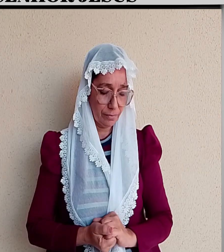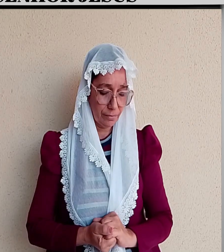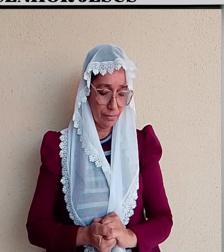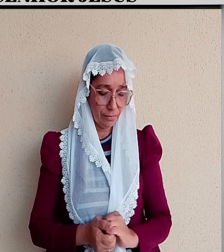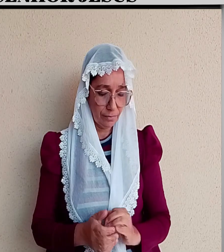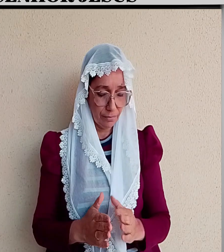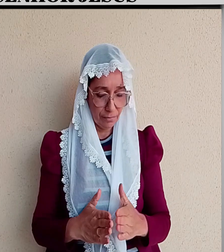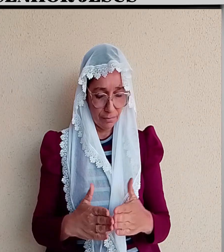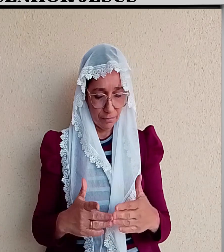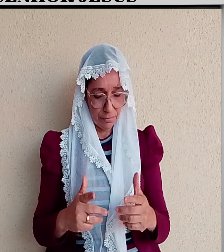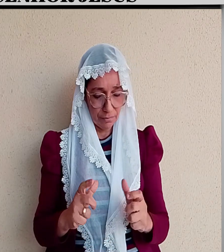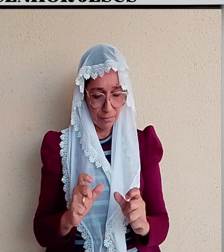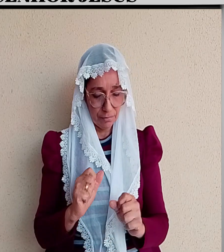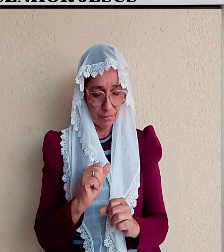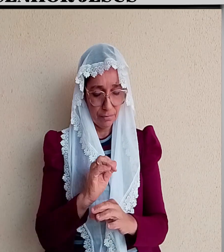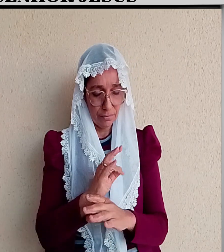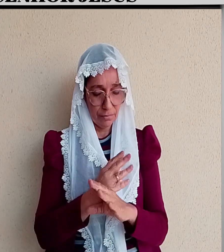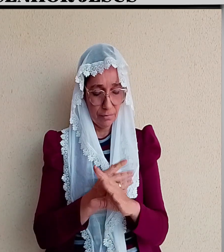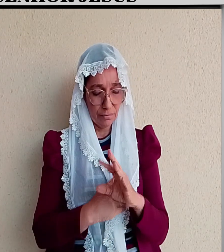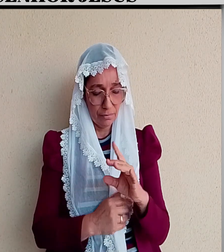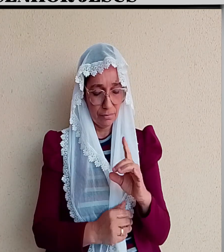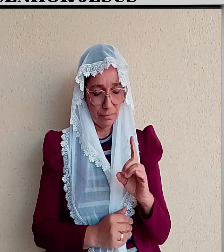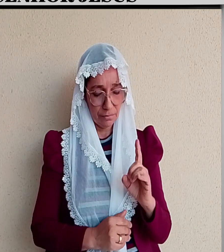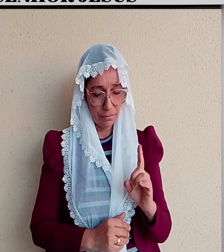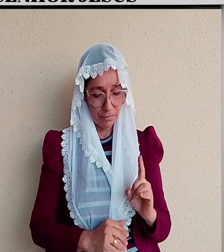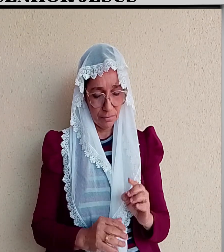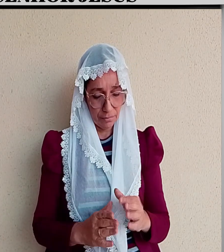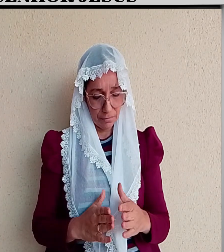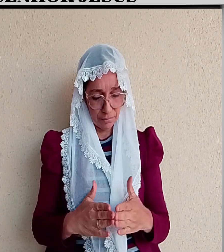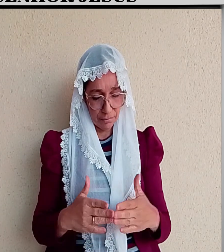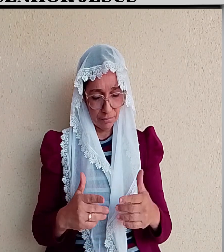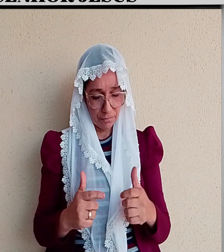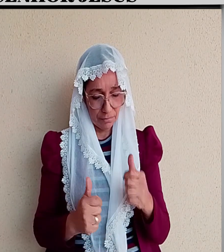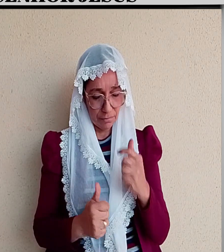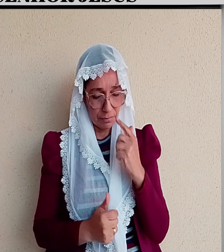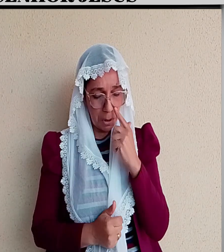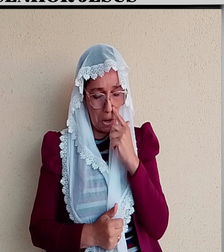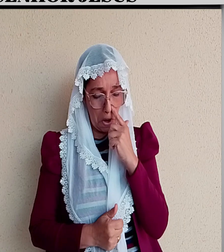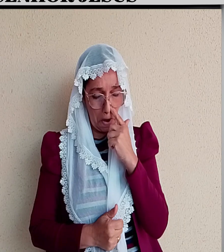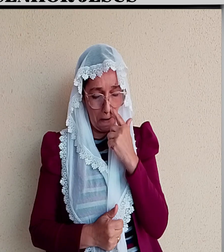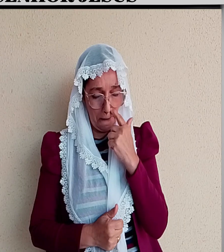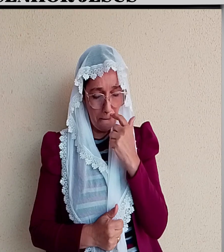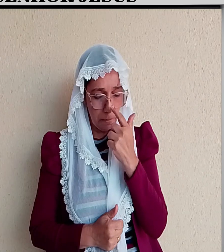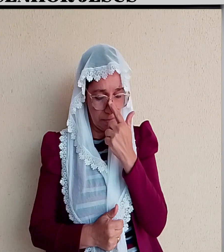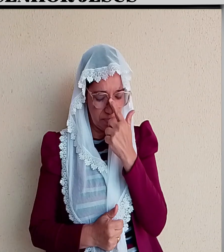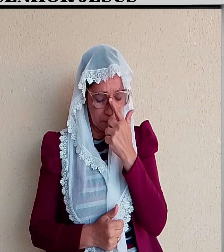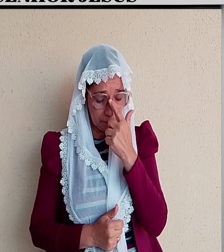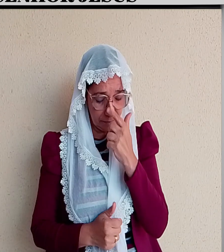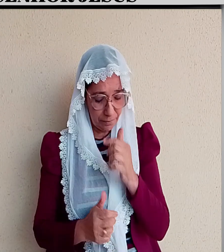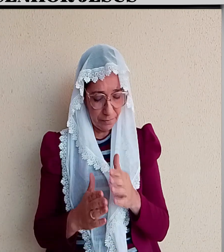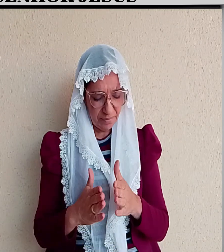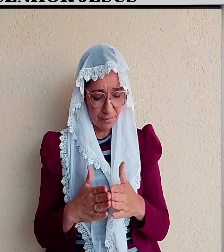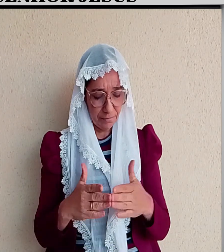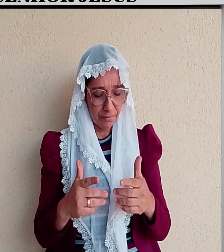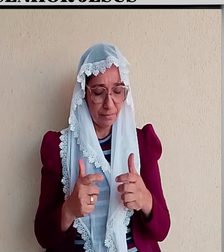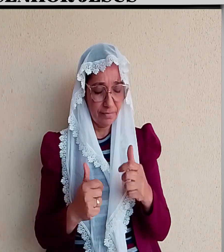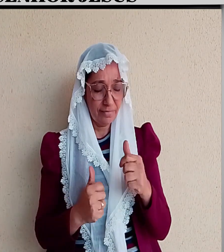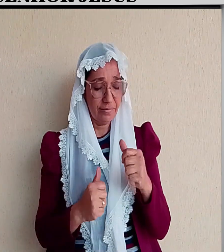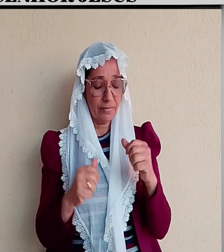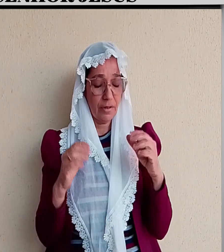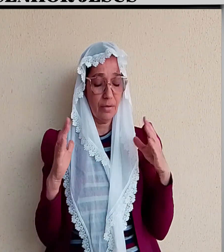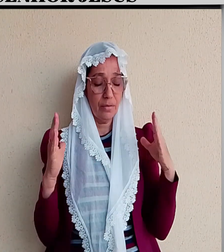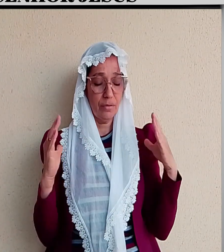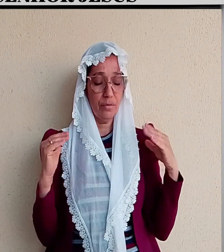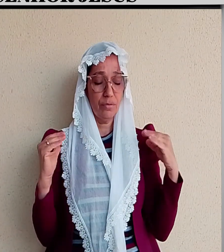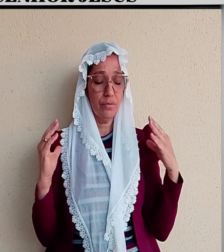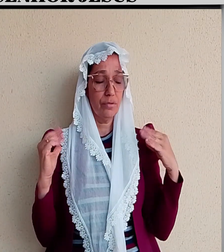Aleluia, Jesus, nas alturas. Glória a Deus. Envia os teus anjos. Envia seus anjos na casa Sim, da